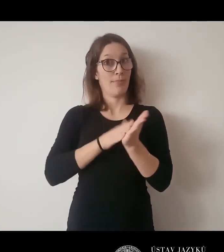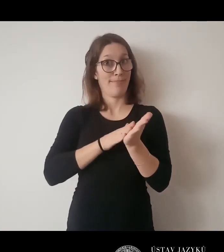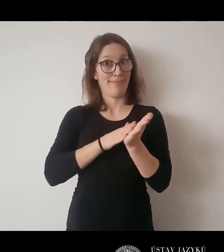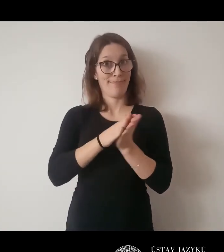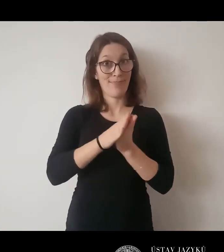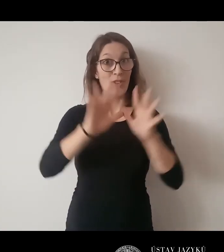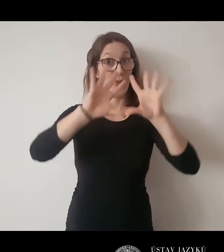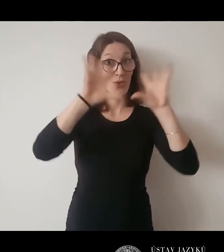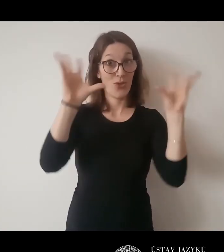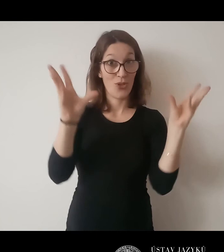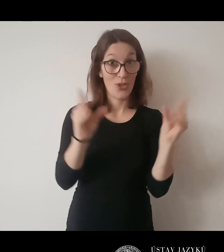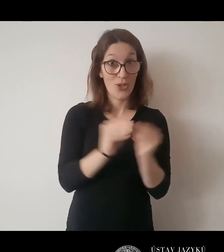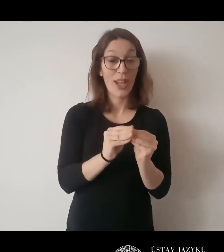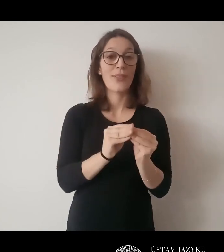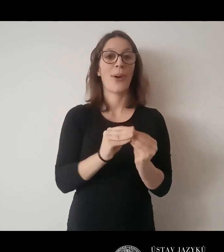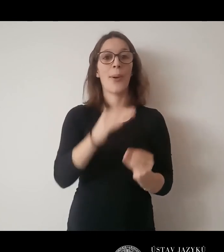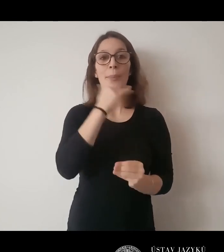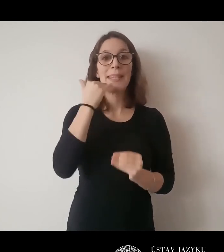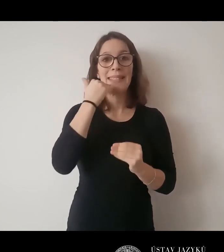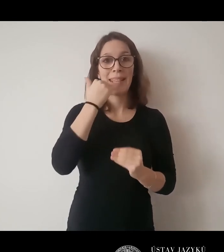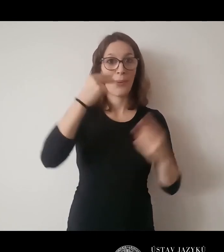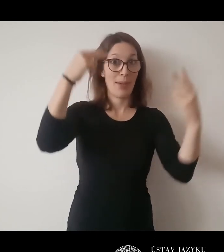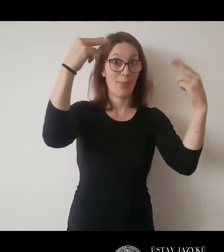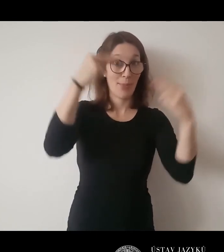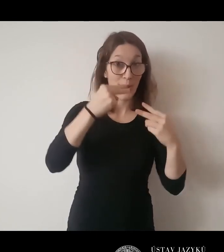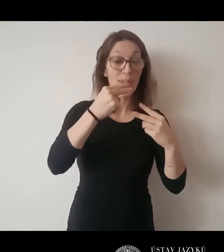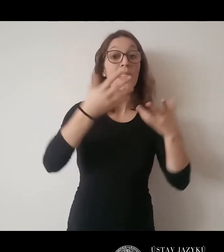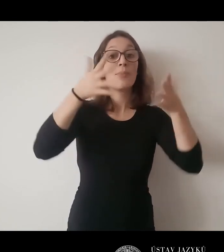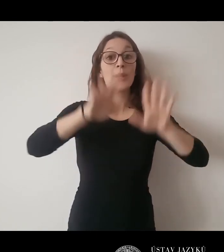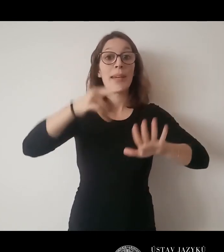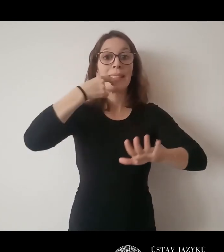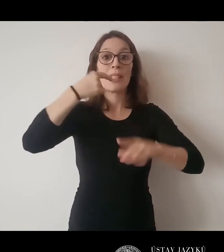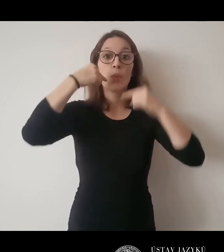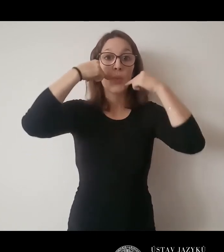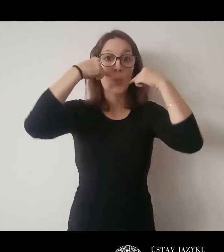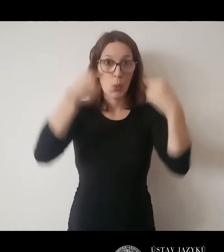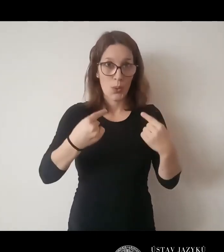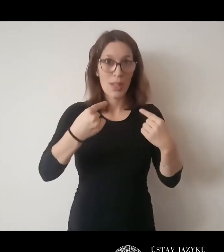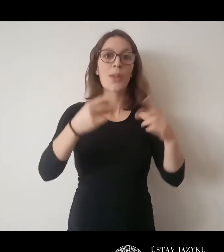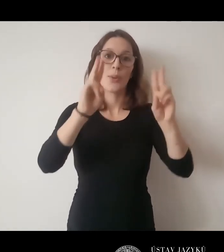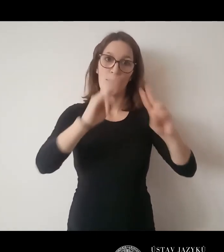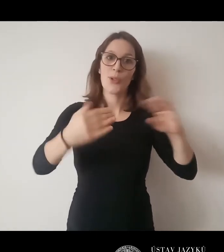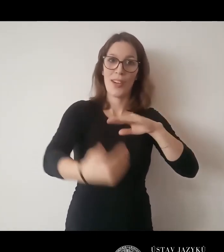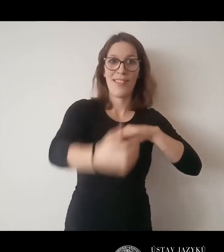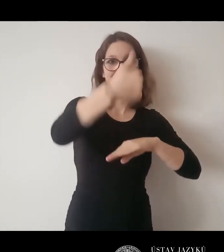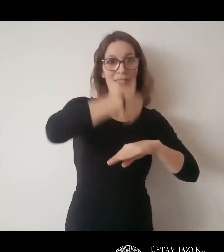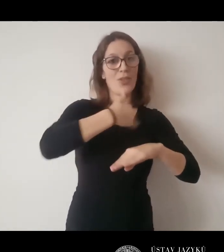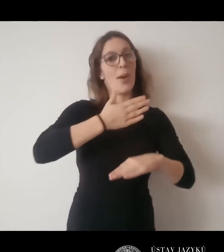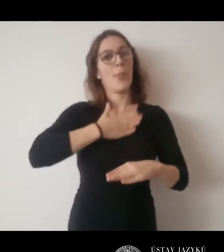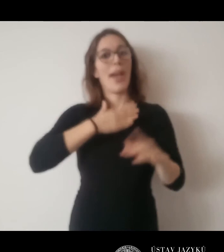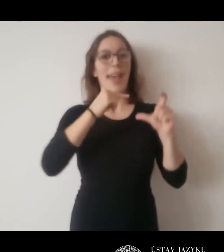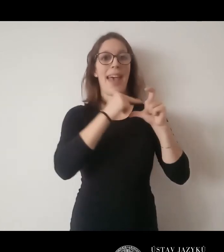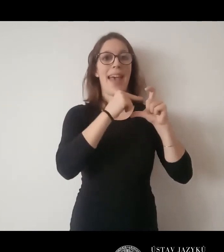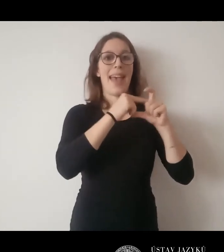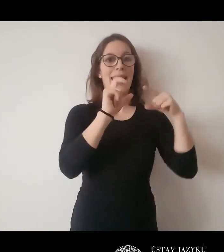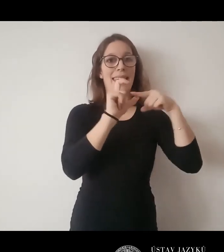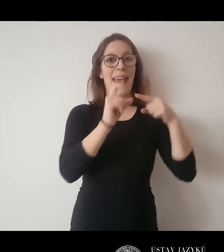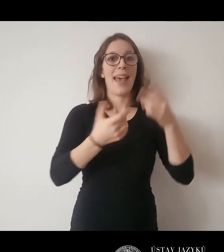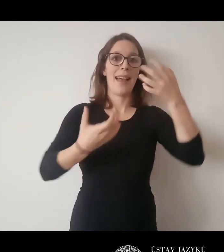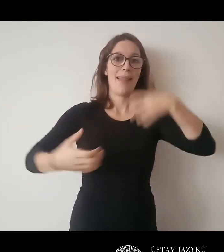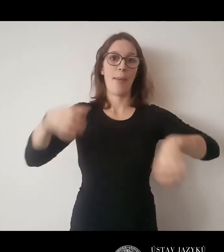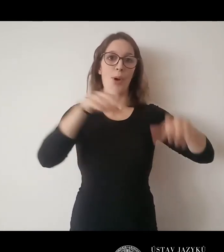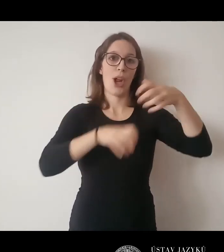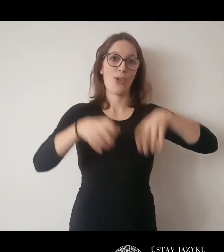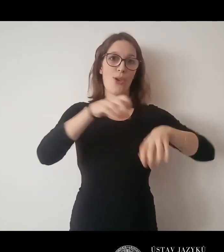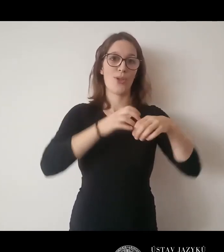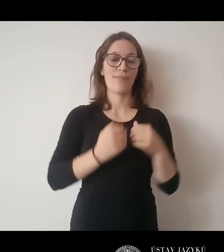EEG biofeedbacku všechno. Děkujeme za vaši pozornost a pokud byste si to chtěli vyzkoušet sami na sobě, tak kdykoliv můžete přijít do EEG laboratoře